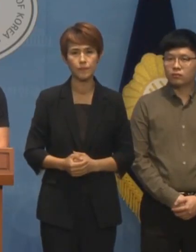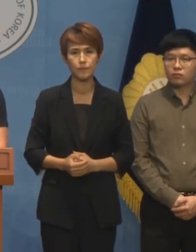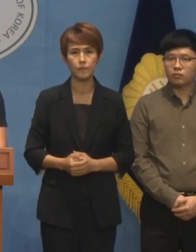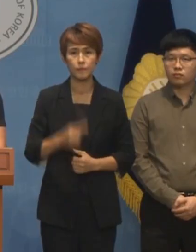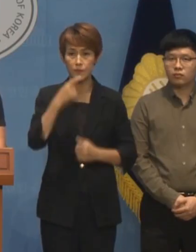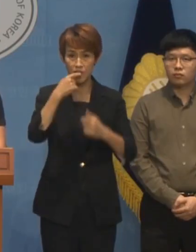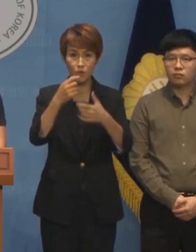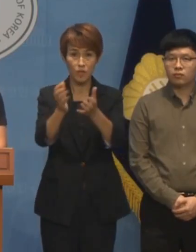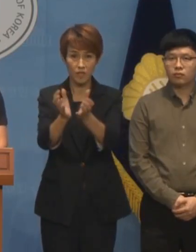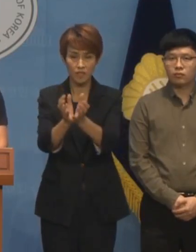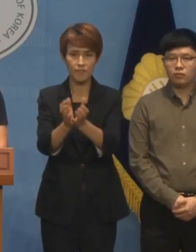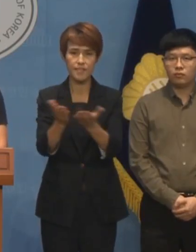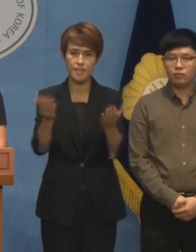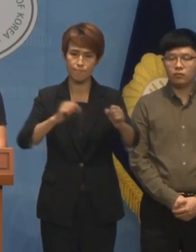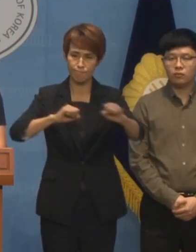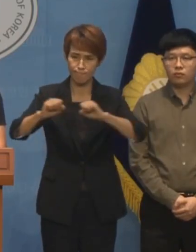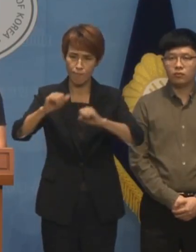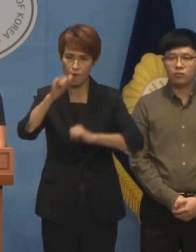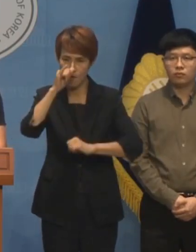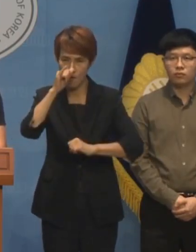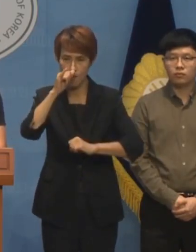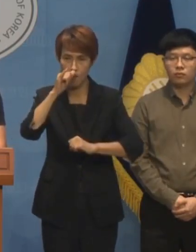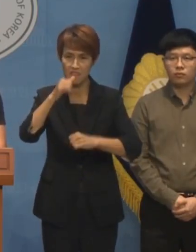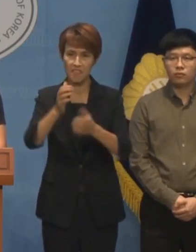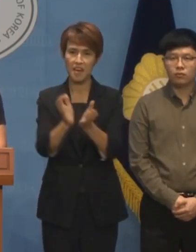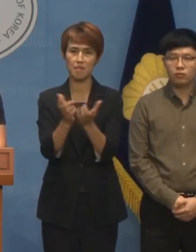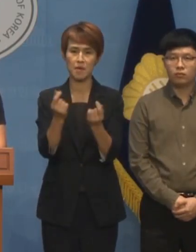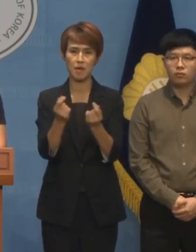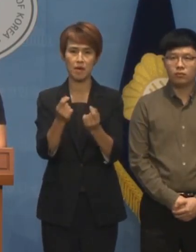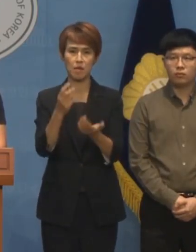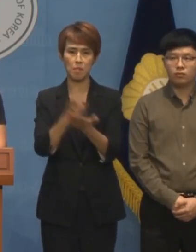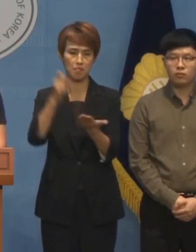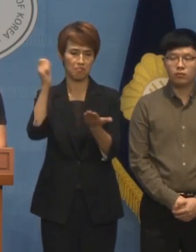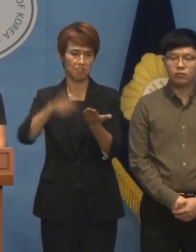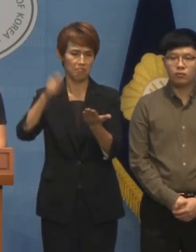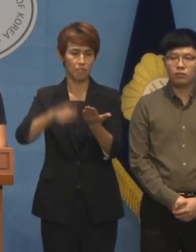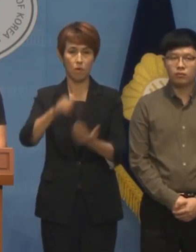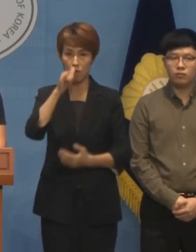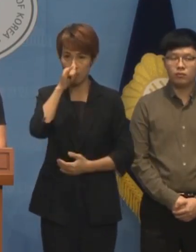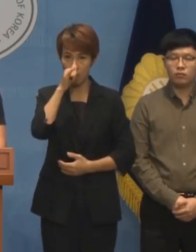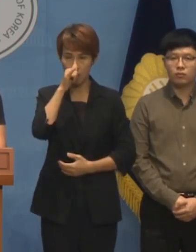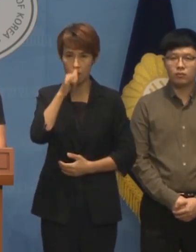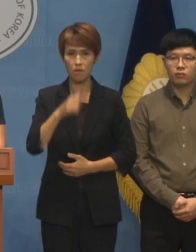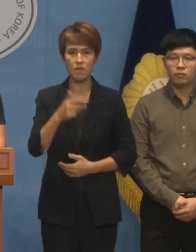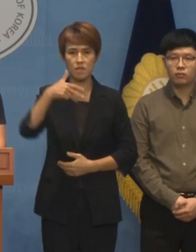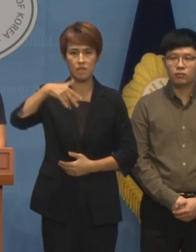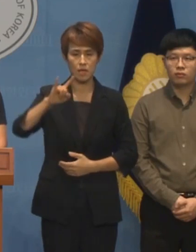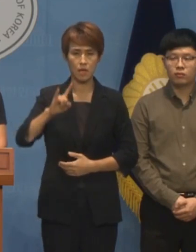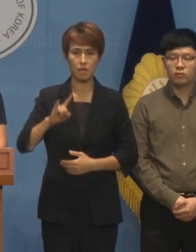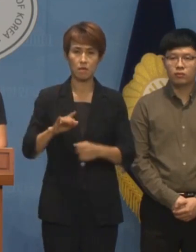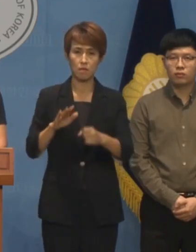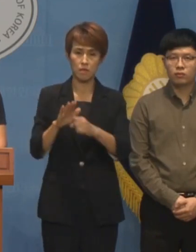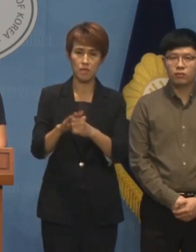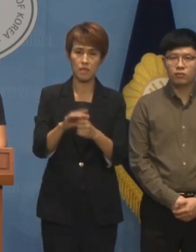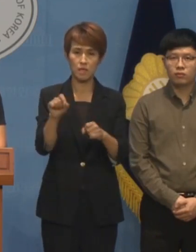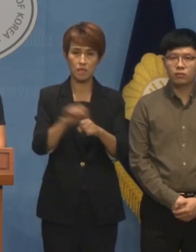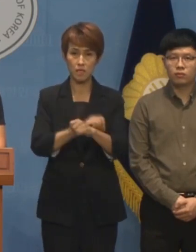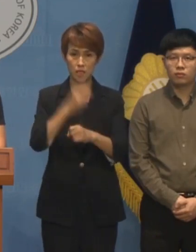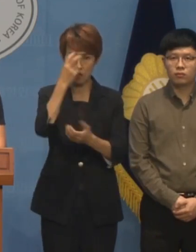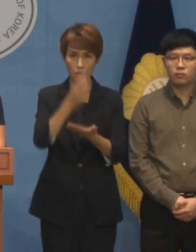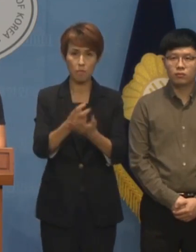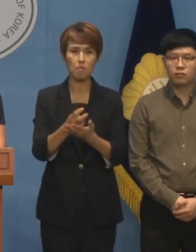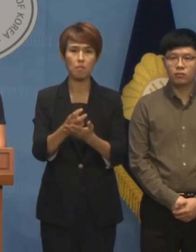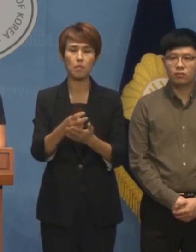민주당은 그동안 일하는 정당임을 내세우며 입법 독주를 정당화했습니다. 최상병 특검, 방송사법,